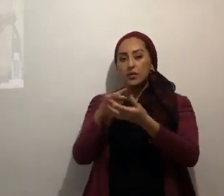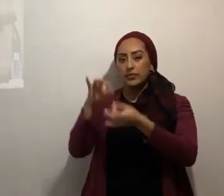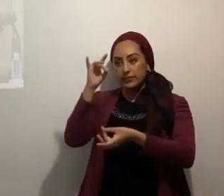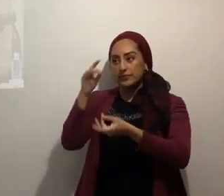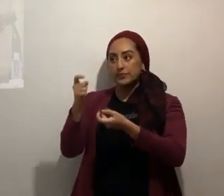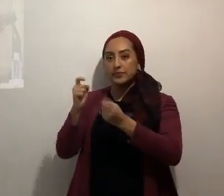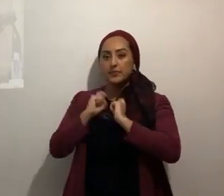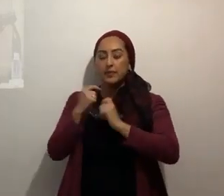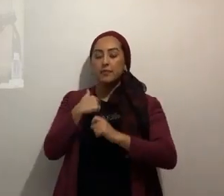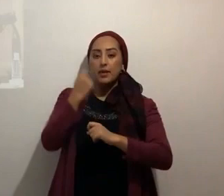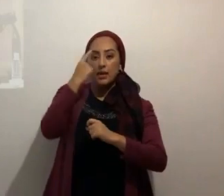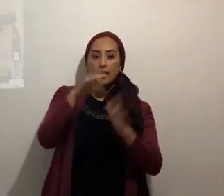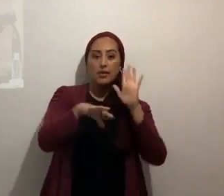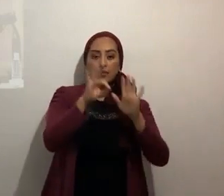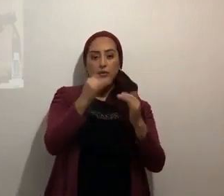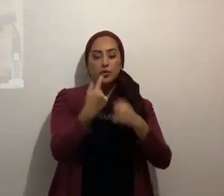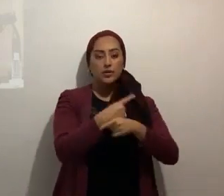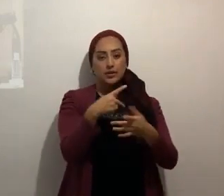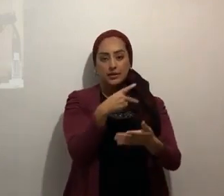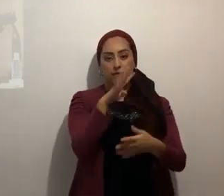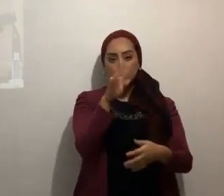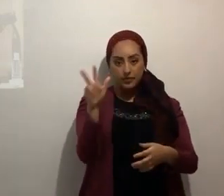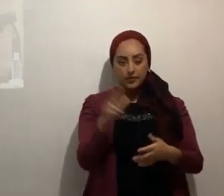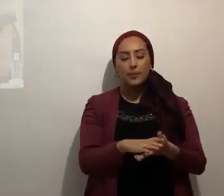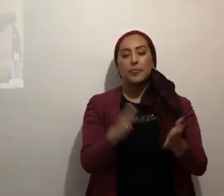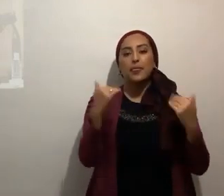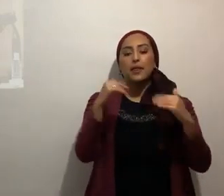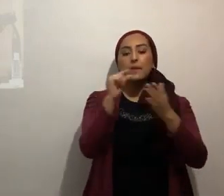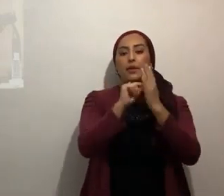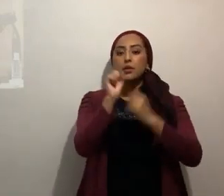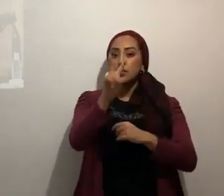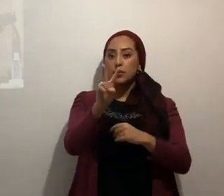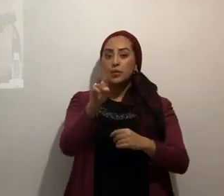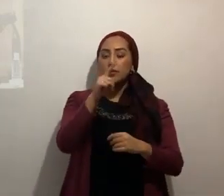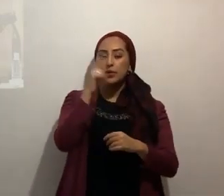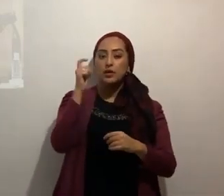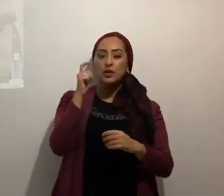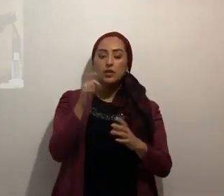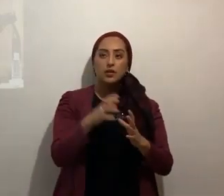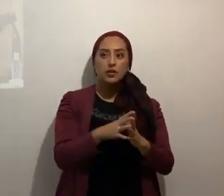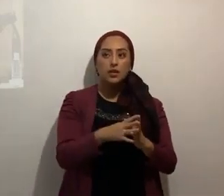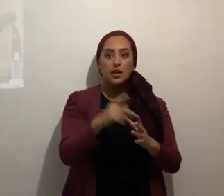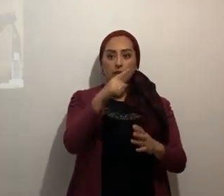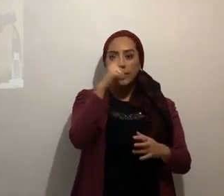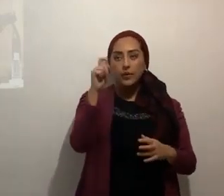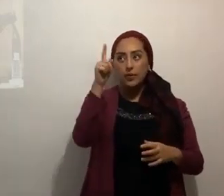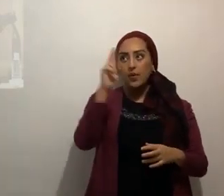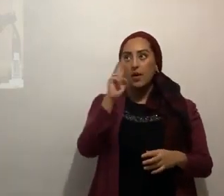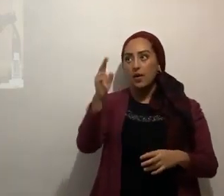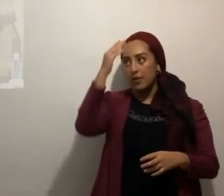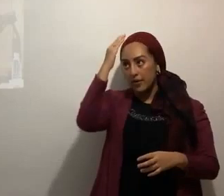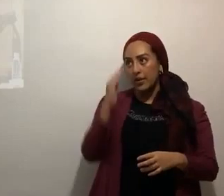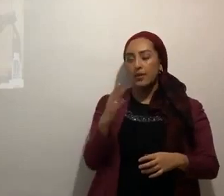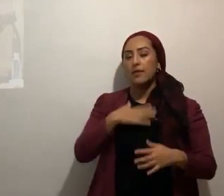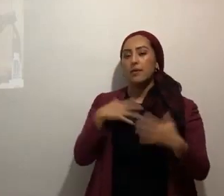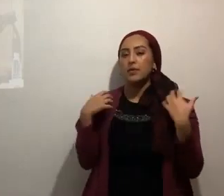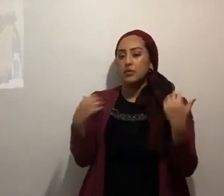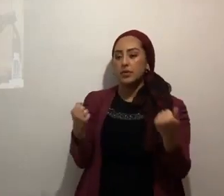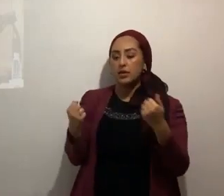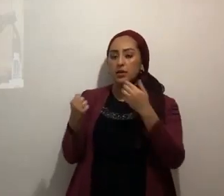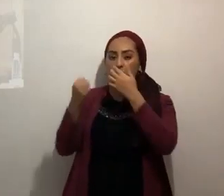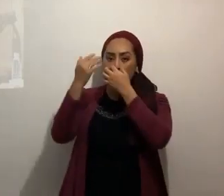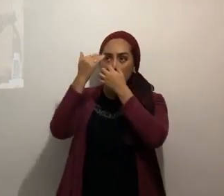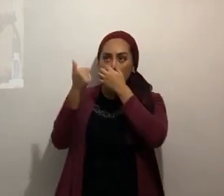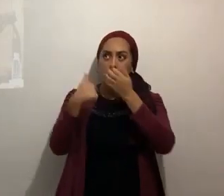el Espíritu de Yahweh. Verso 2: Pues que tú eres el Elohim de mi fortaleza. ¿Por qué me